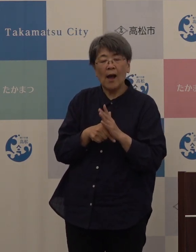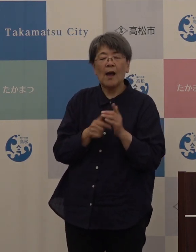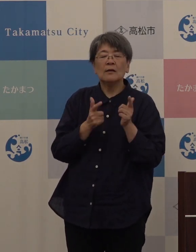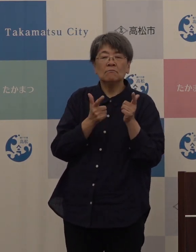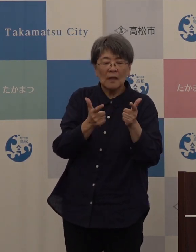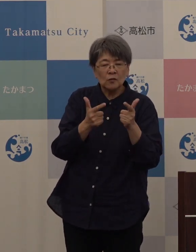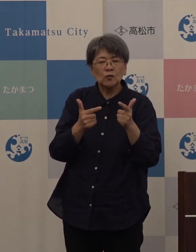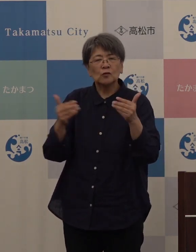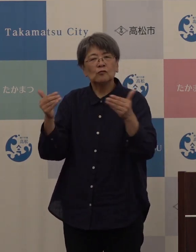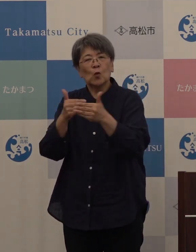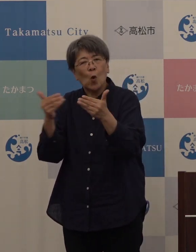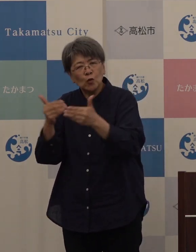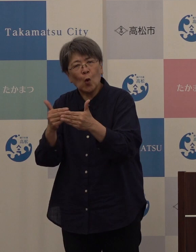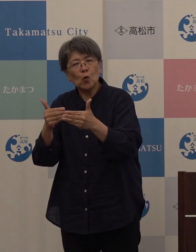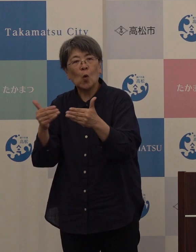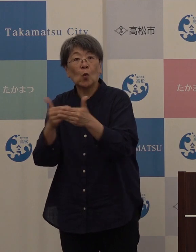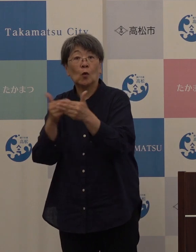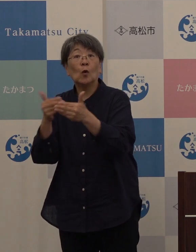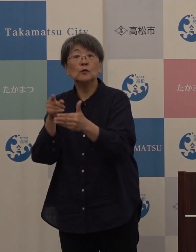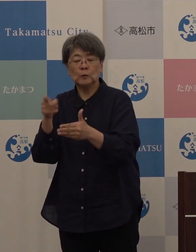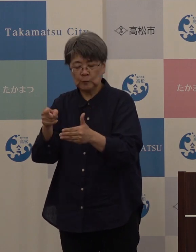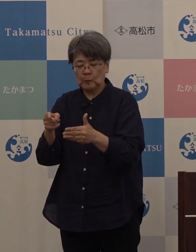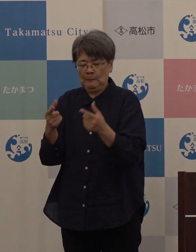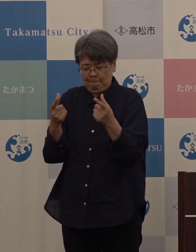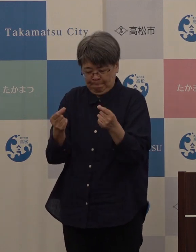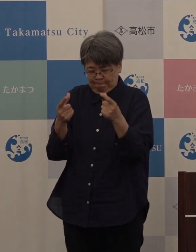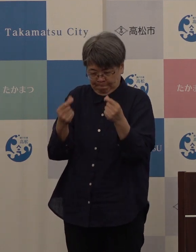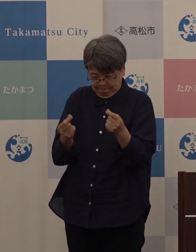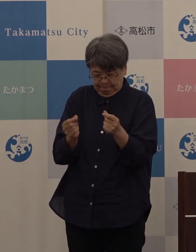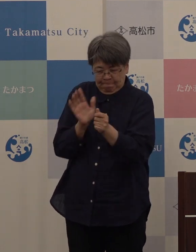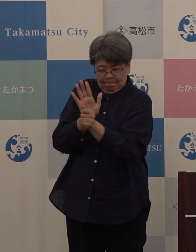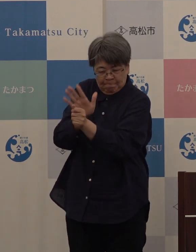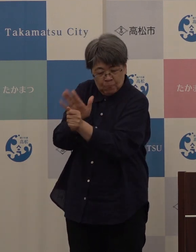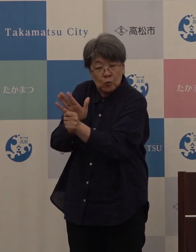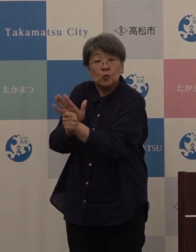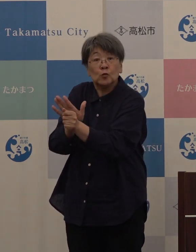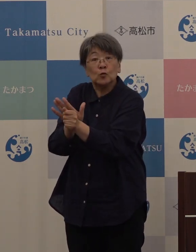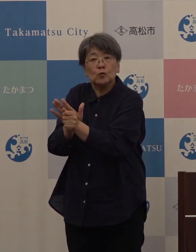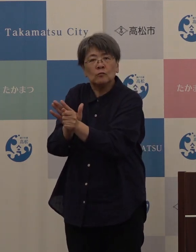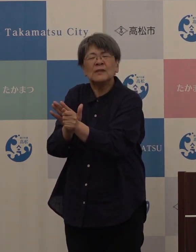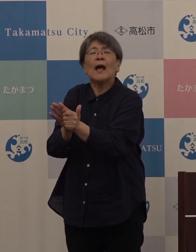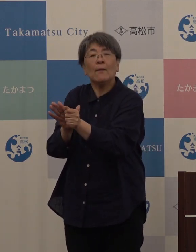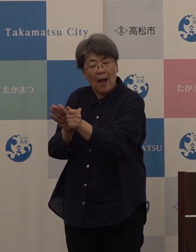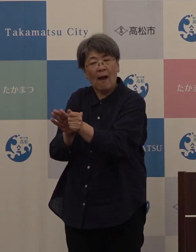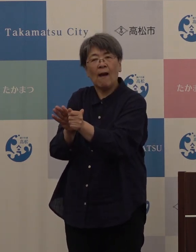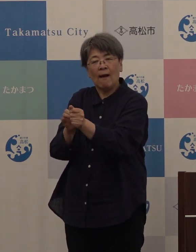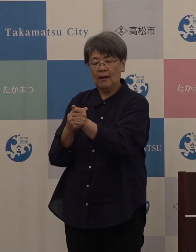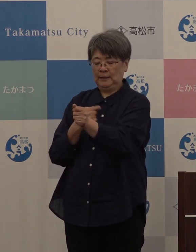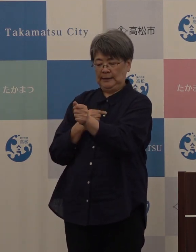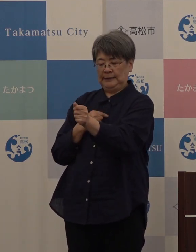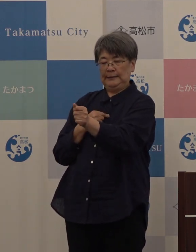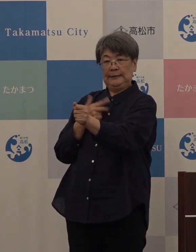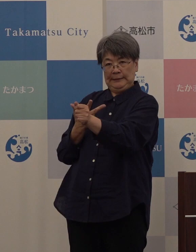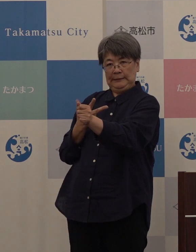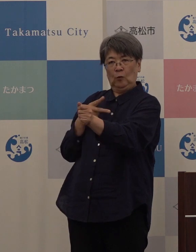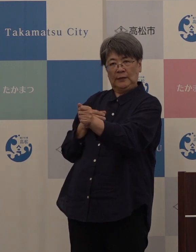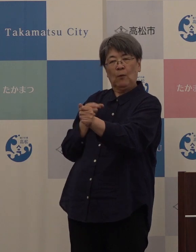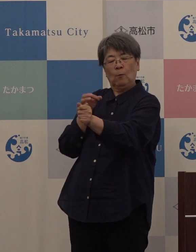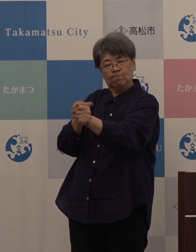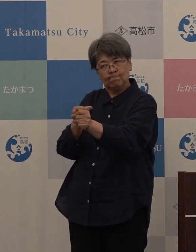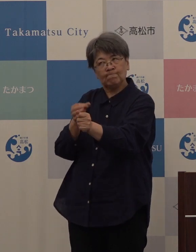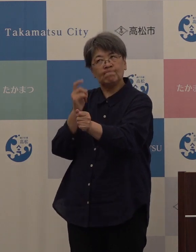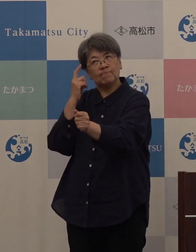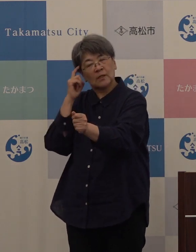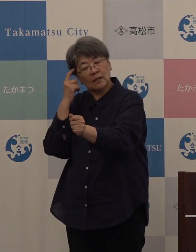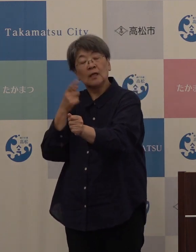公共交通の充実確保といったような視点から必要な支援であれば検討はしていきたい